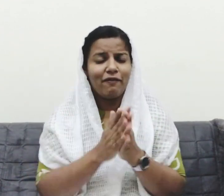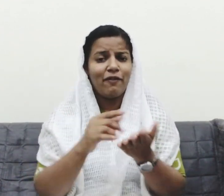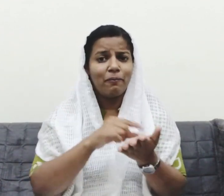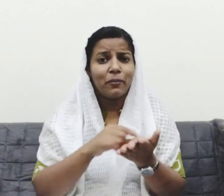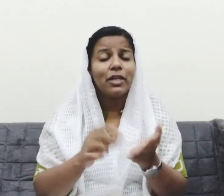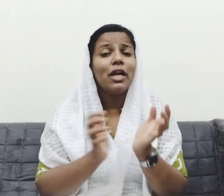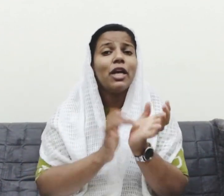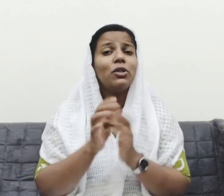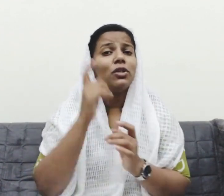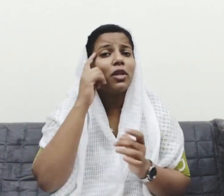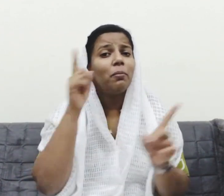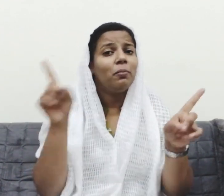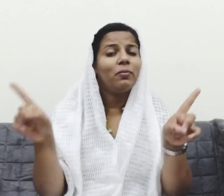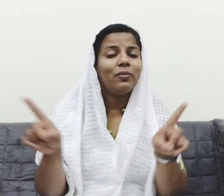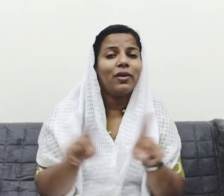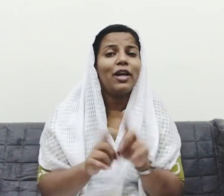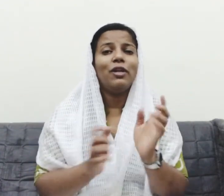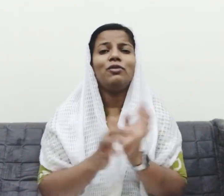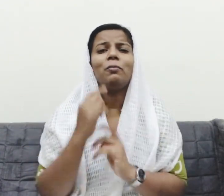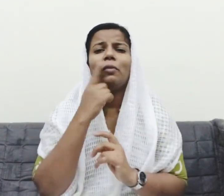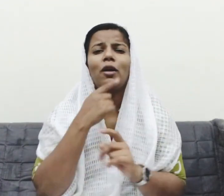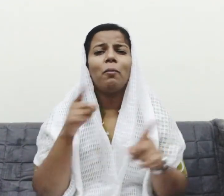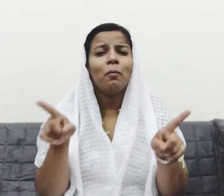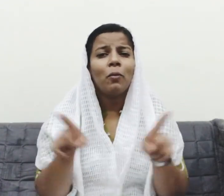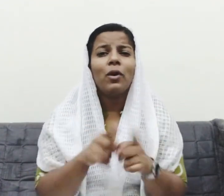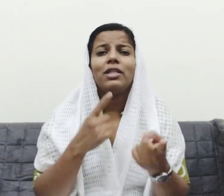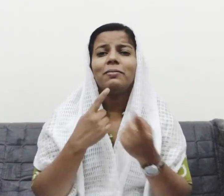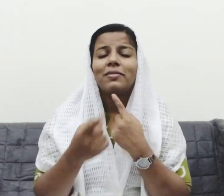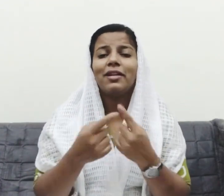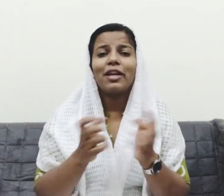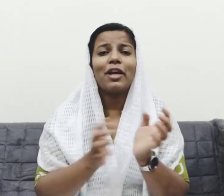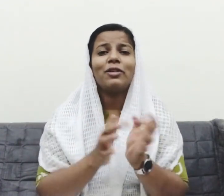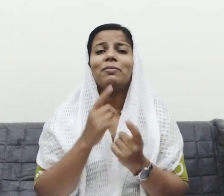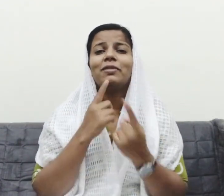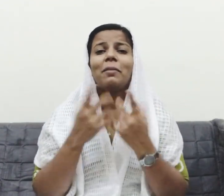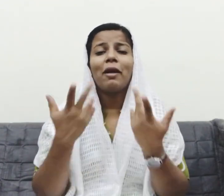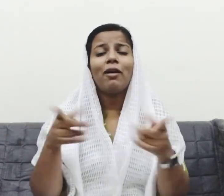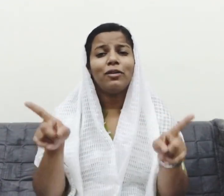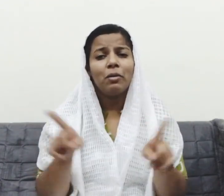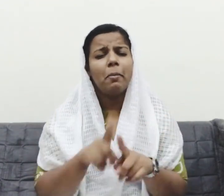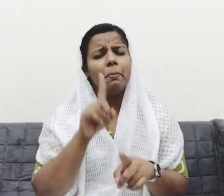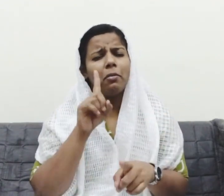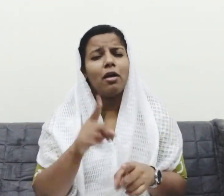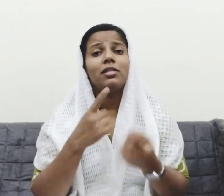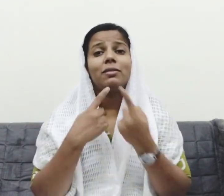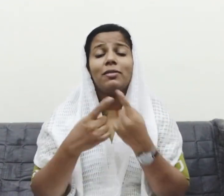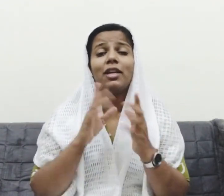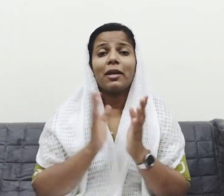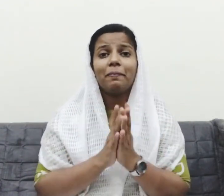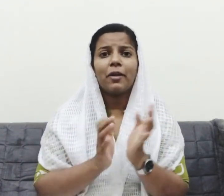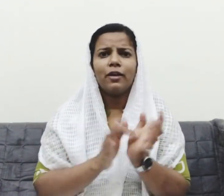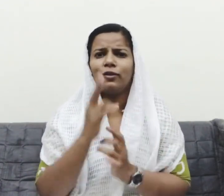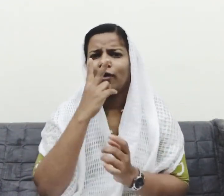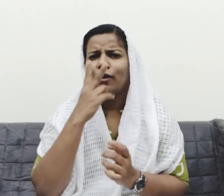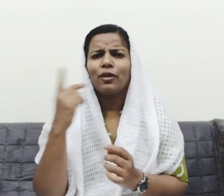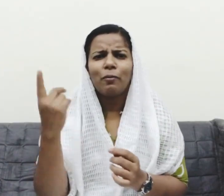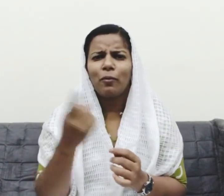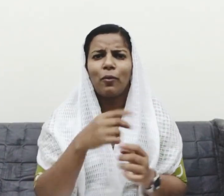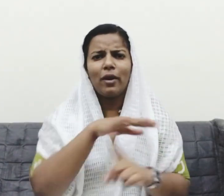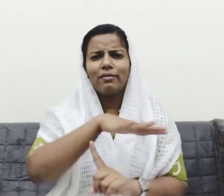ദൈവം ചിന്തിക്കുന്നത് പോലെ ചിന്തിക്കുവാൻ, ദൈവം പറയുന്നത് പോലെ പറയുവാൻ, ദൈവം സംസാരിക്കുന്നത് പോലെ മാത്രം സംസാരിക്കാൻ, ദൈവം കാണുന്നത് പോലെ